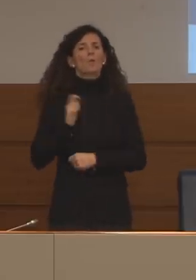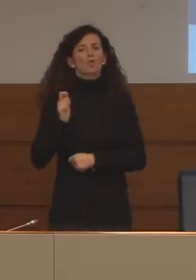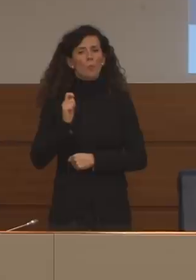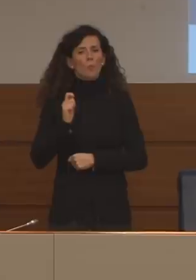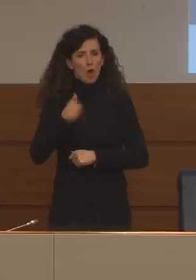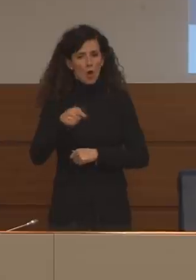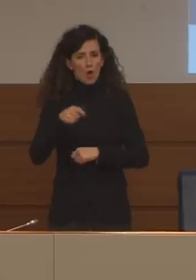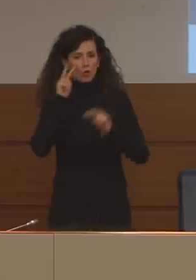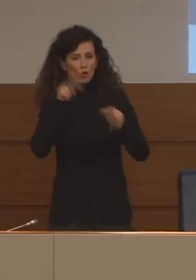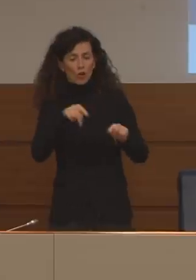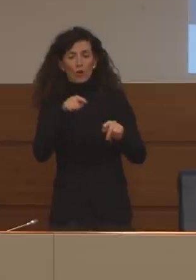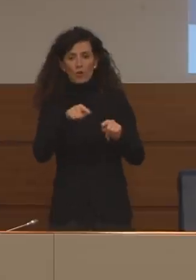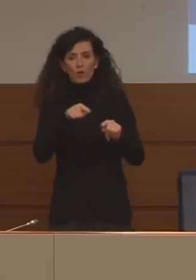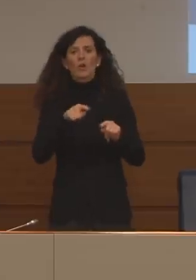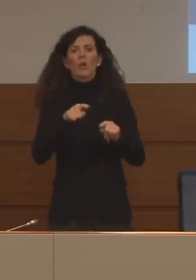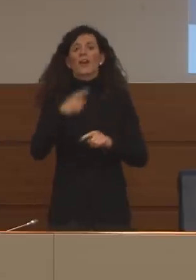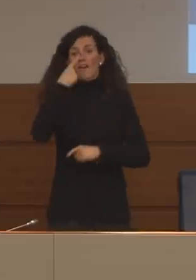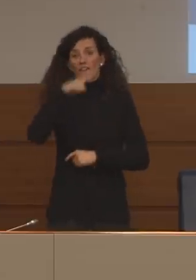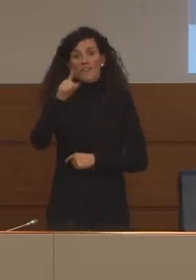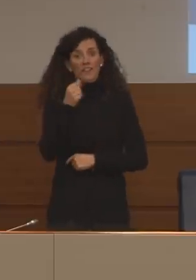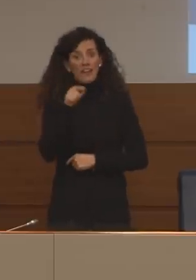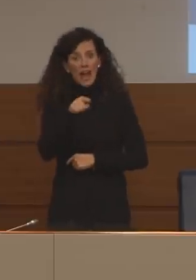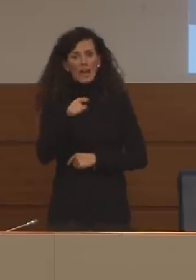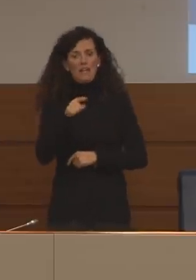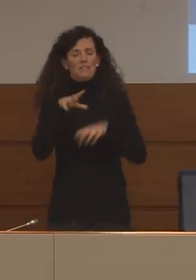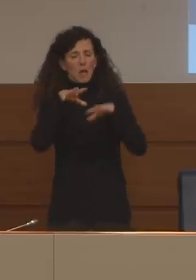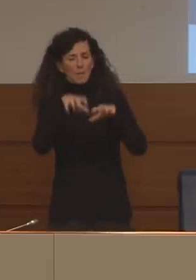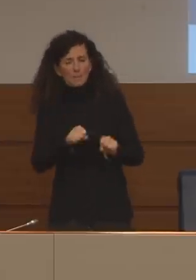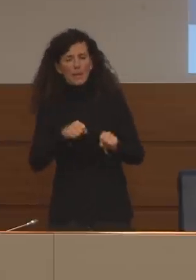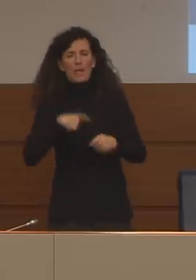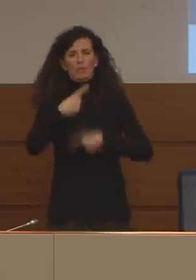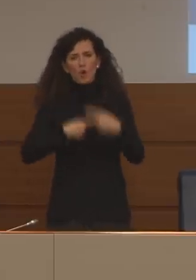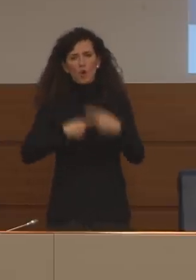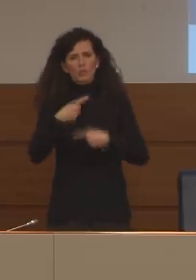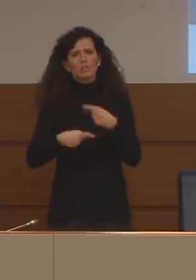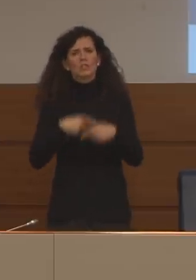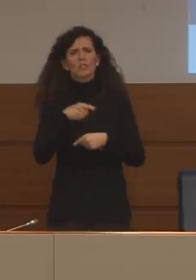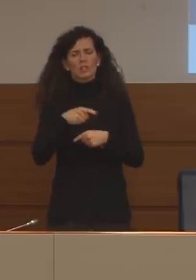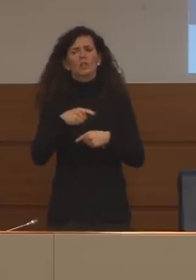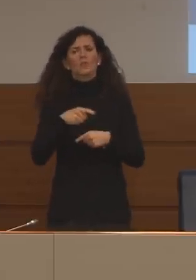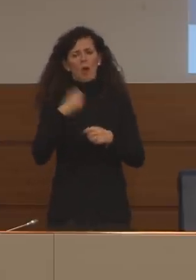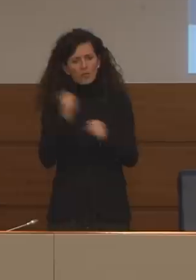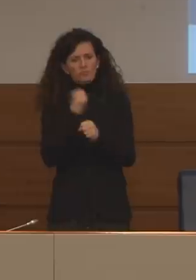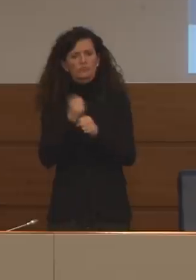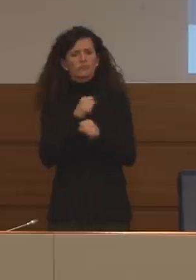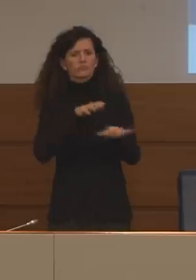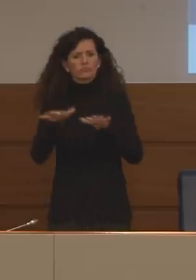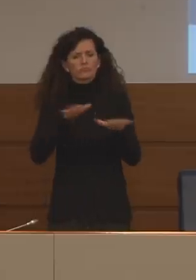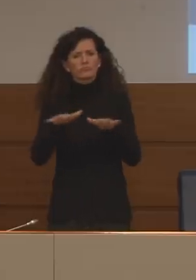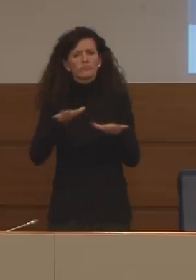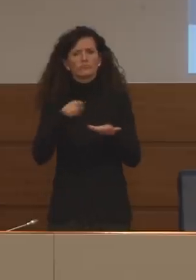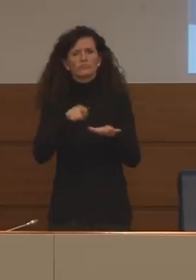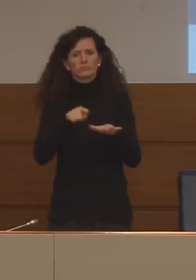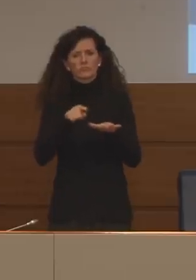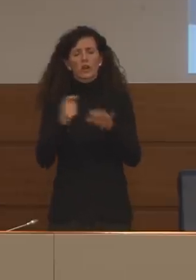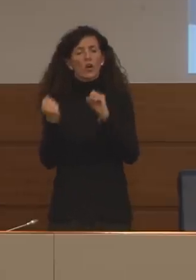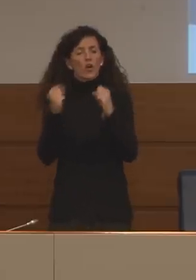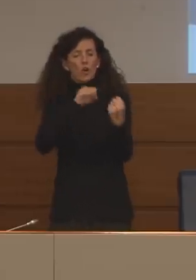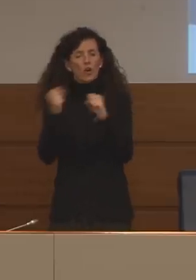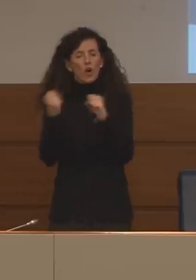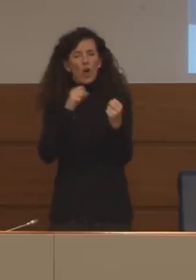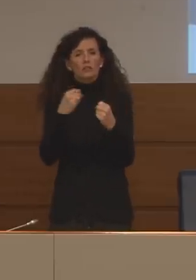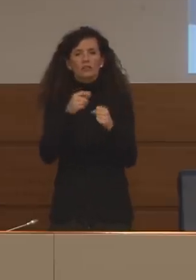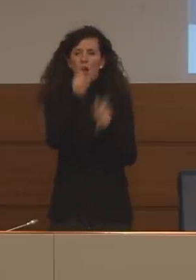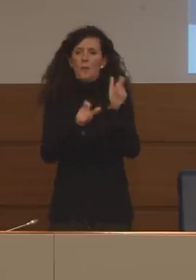finanza per il continuo impegno che stanno anche facendo per la lotta agli